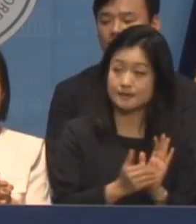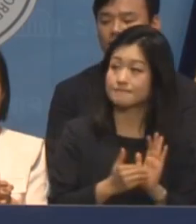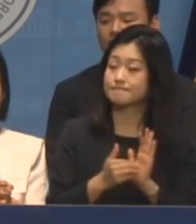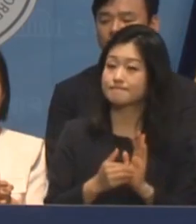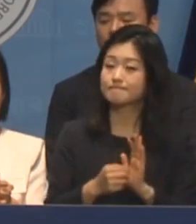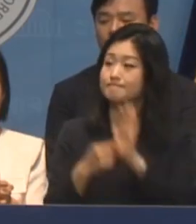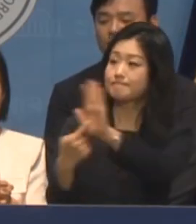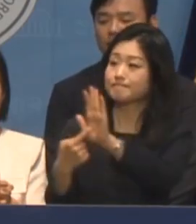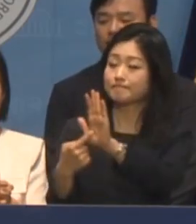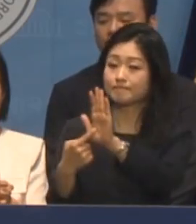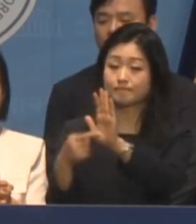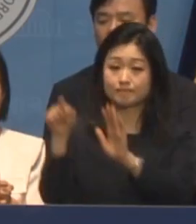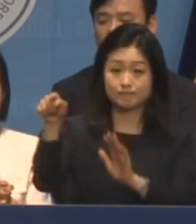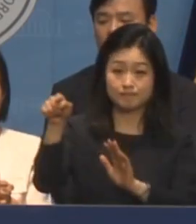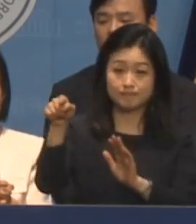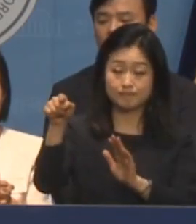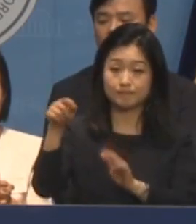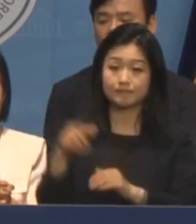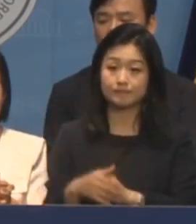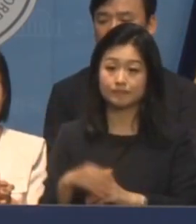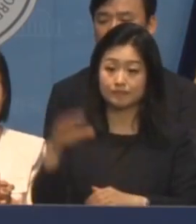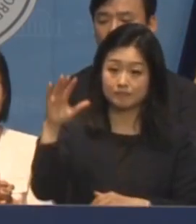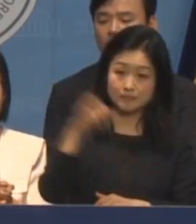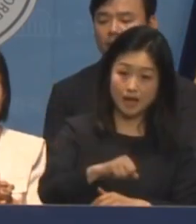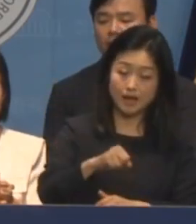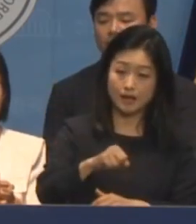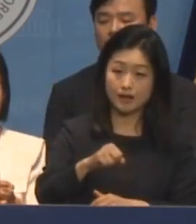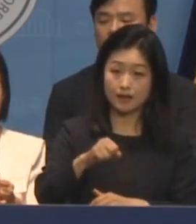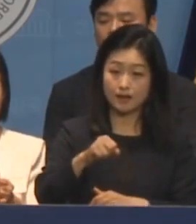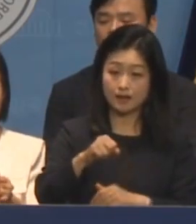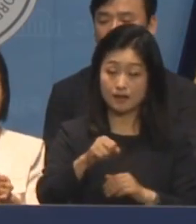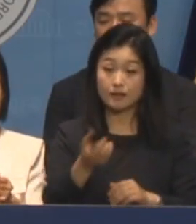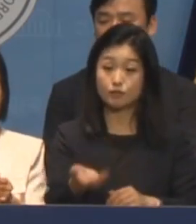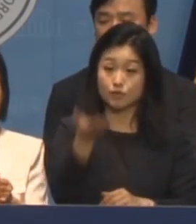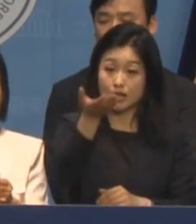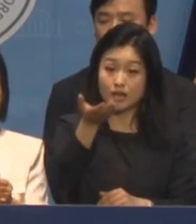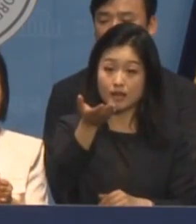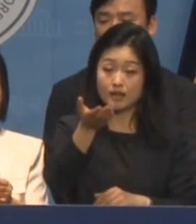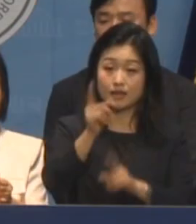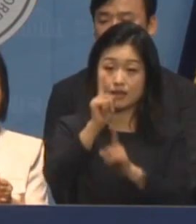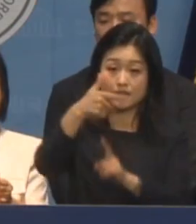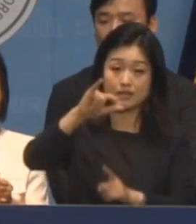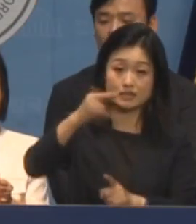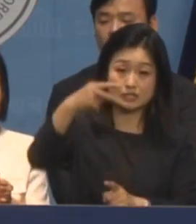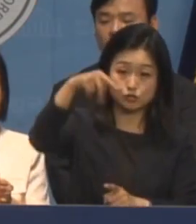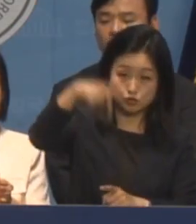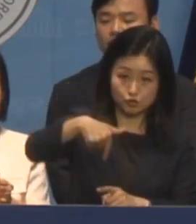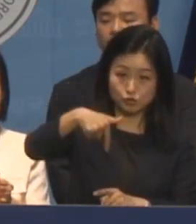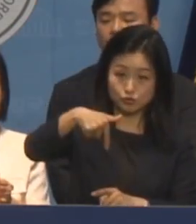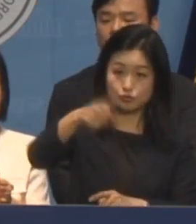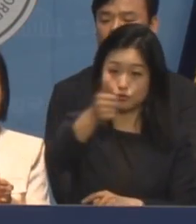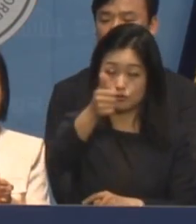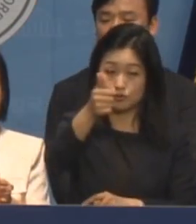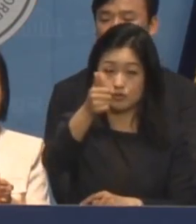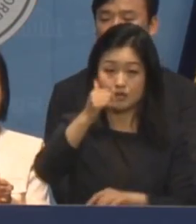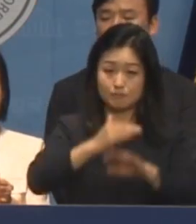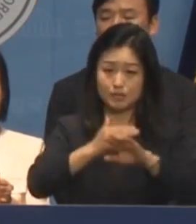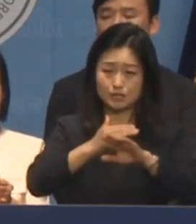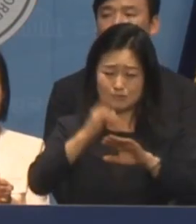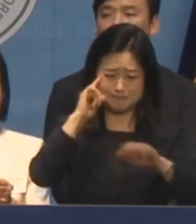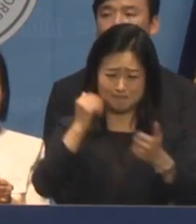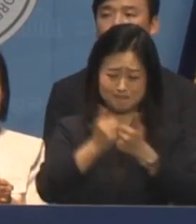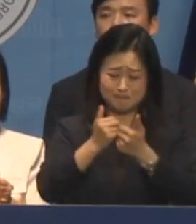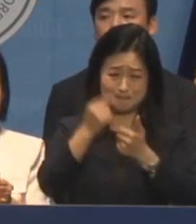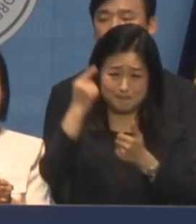길에 들어섰다. 공영방송 장악을 위해 방통위에 내리꽂았던 부역자 이진숙은 반헌법, 반민주적인 인식을